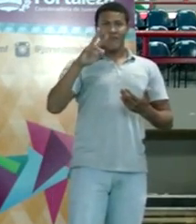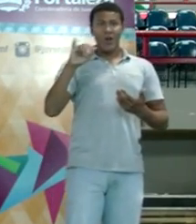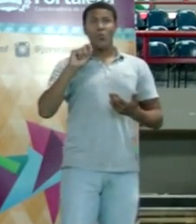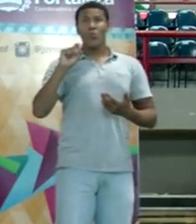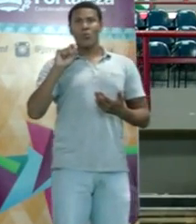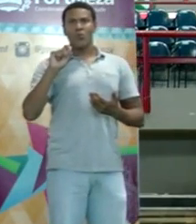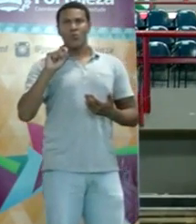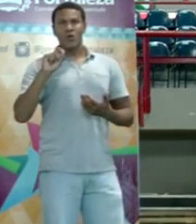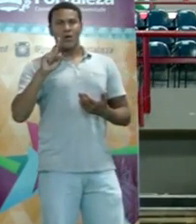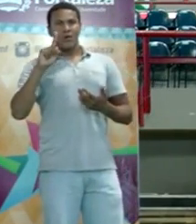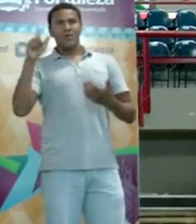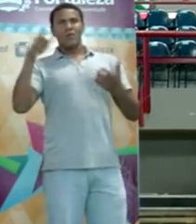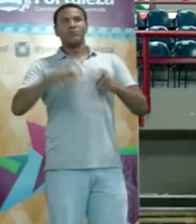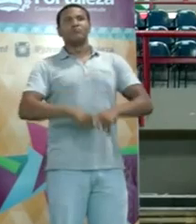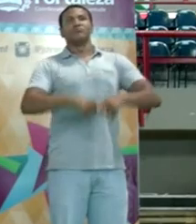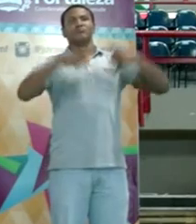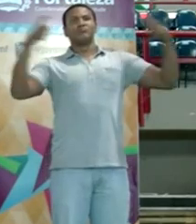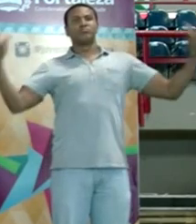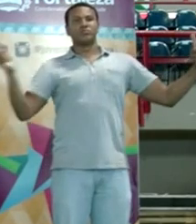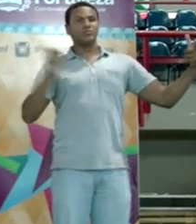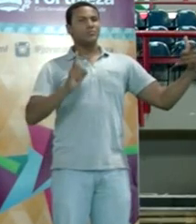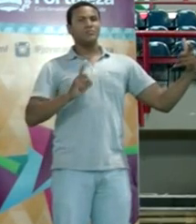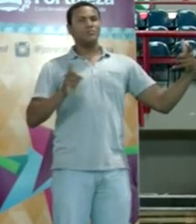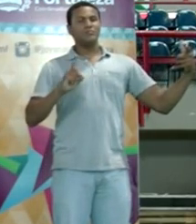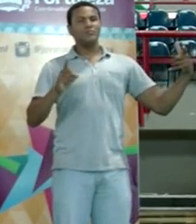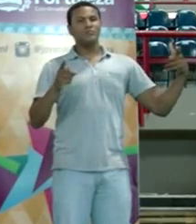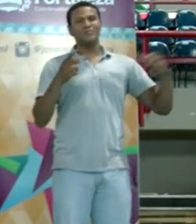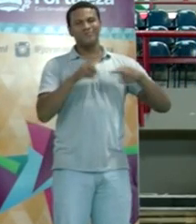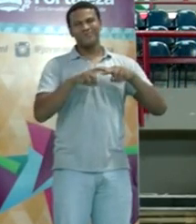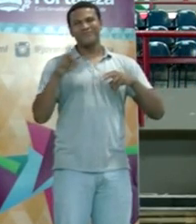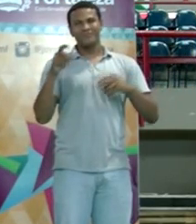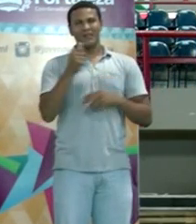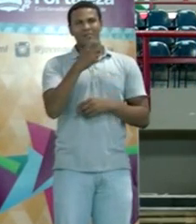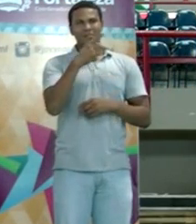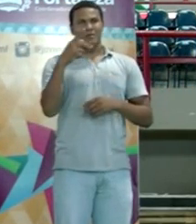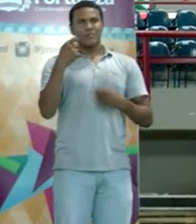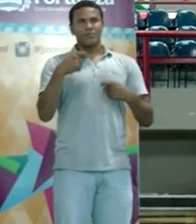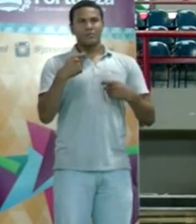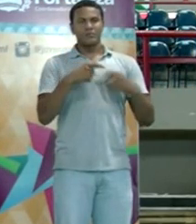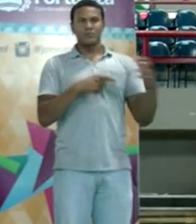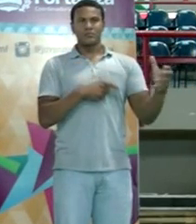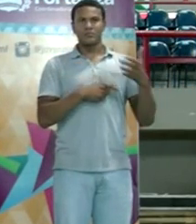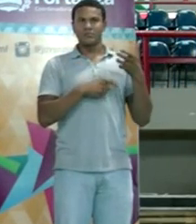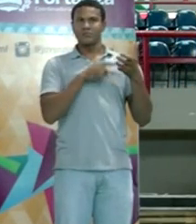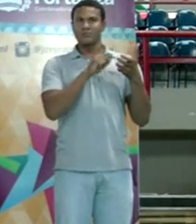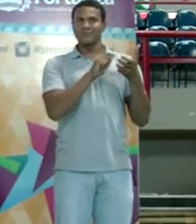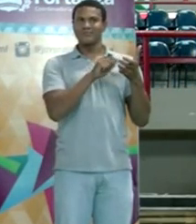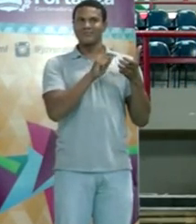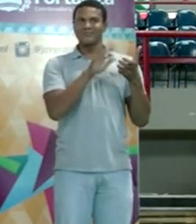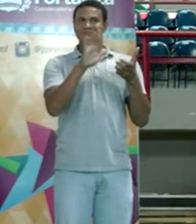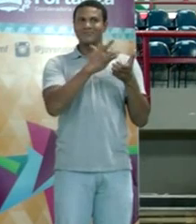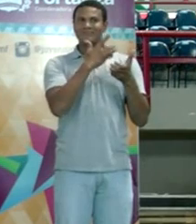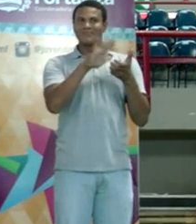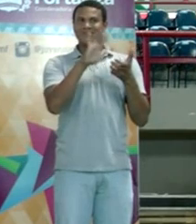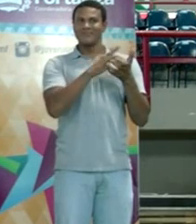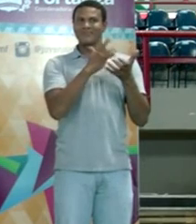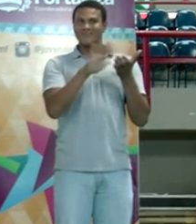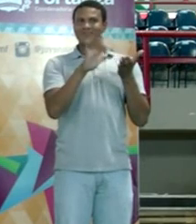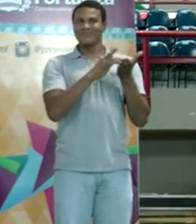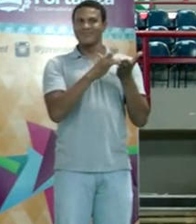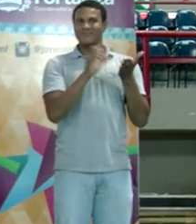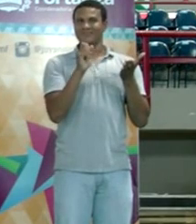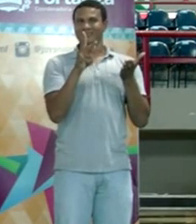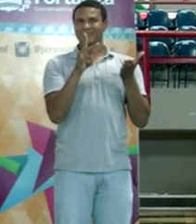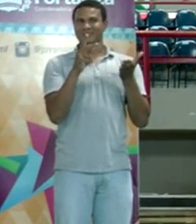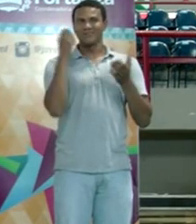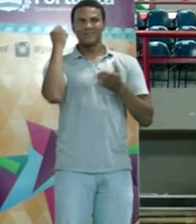público não tão grande, né? Vamos imaginar que para você ter o aplicativo rodando, você tem que ter um smartphone. Ele vai atingir as